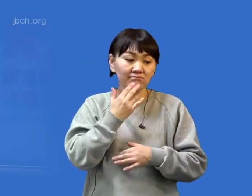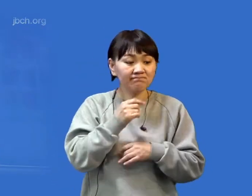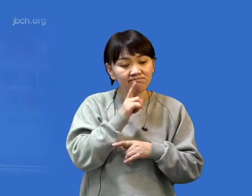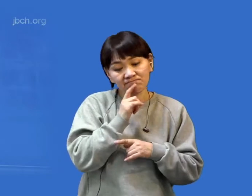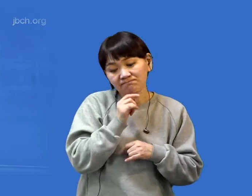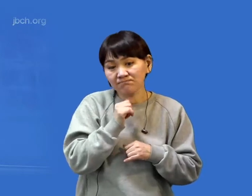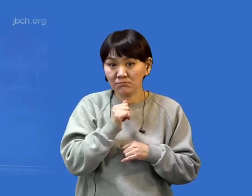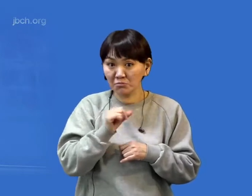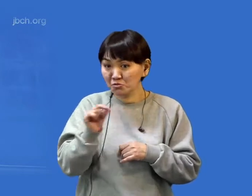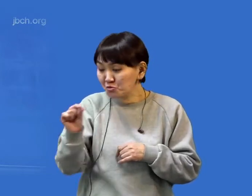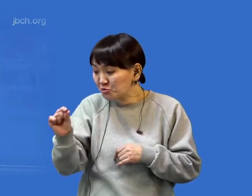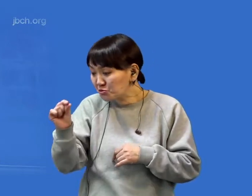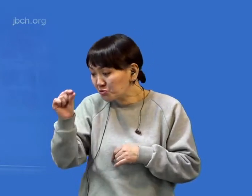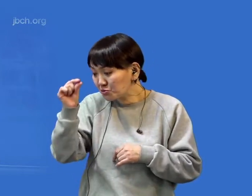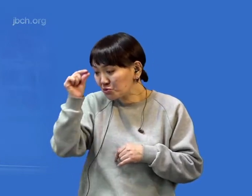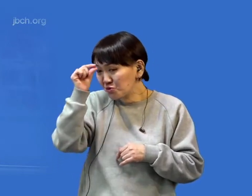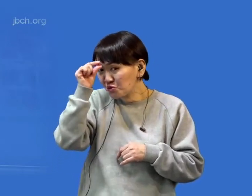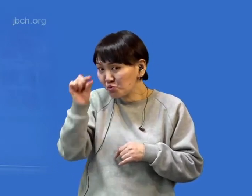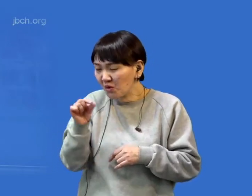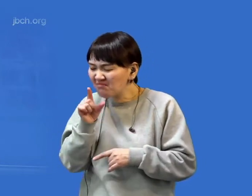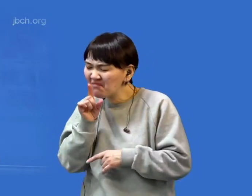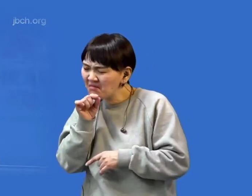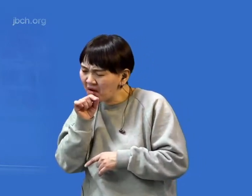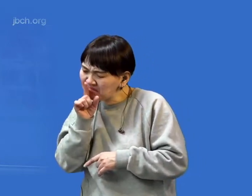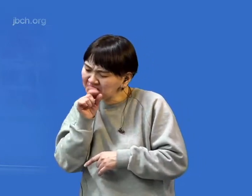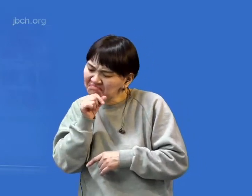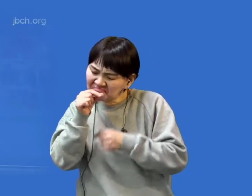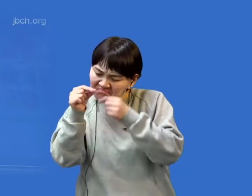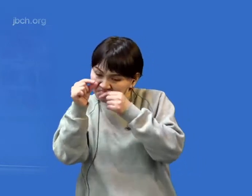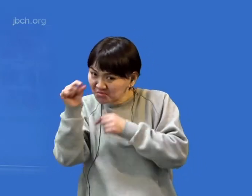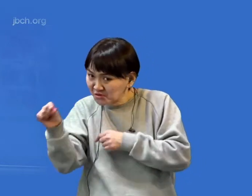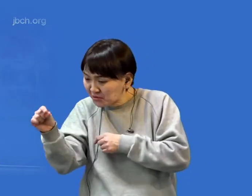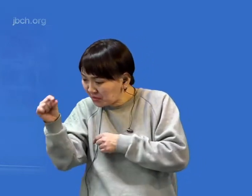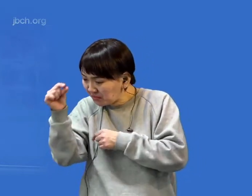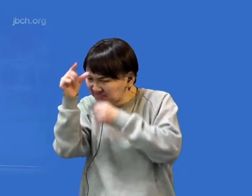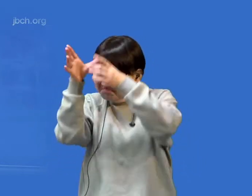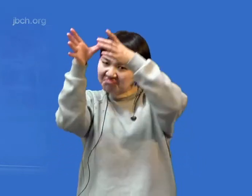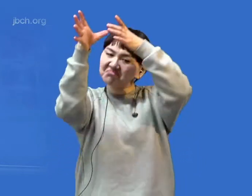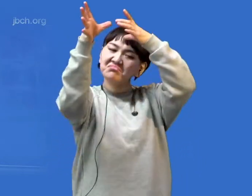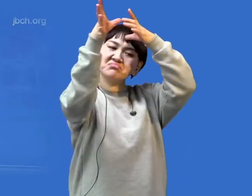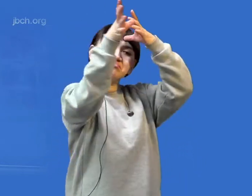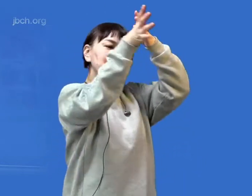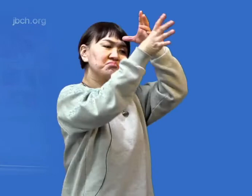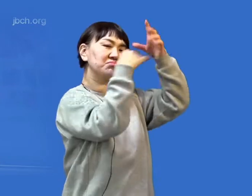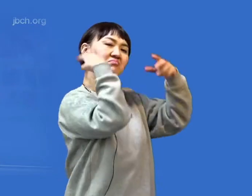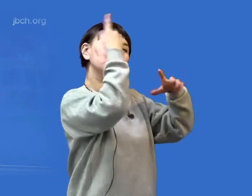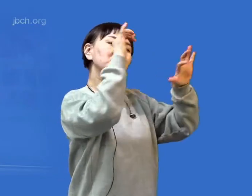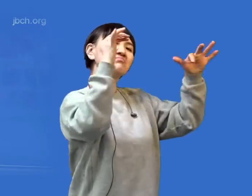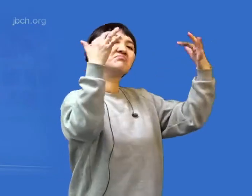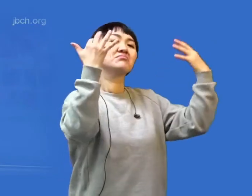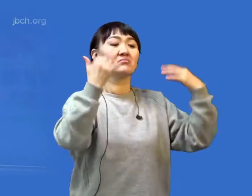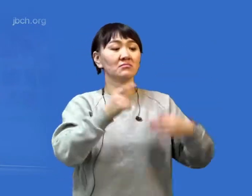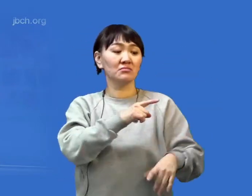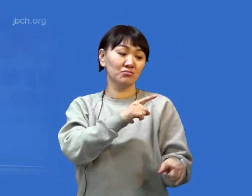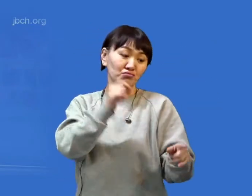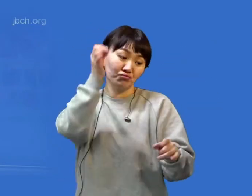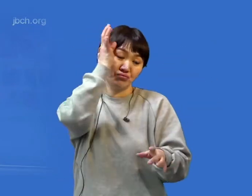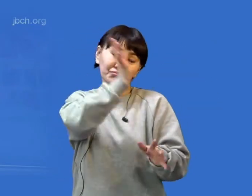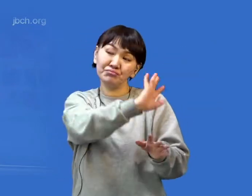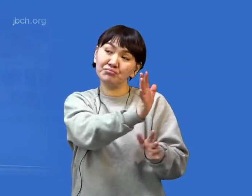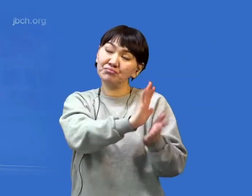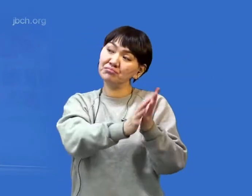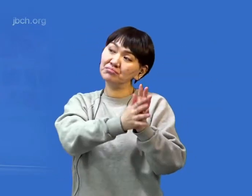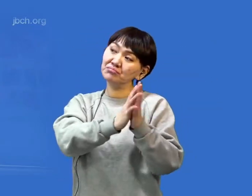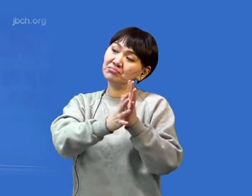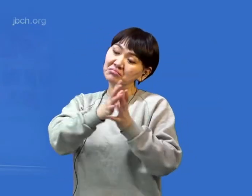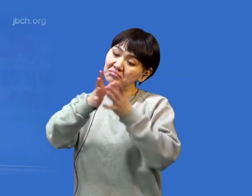Нэг жоох юм мэдчихэрэ мэддэг юм шиг царайлал байгаа юм шиг царайлал тийм ээ илүү ухаантай юм шиг царайлал. За тийм